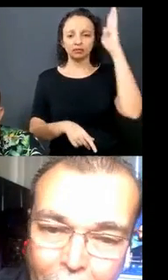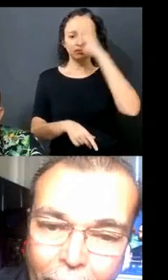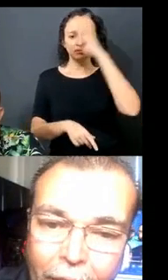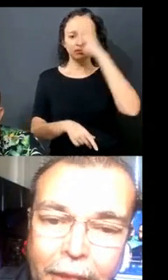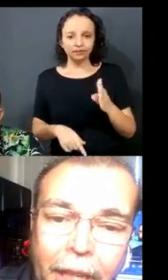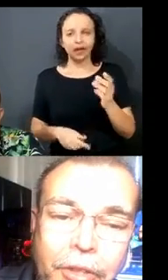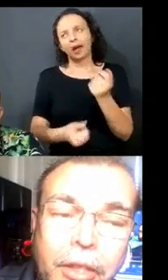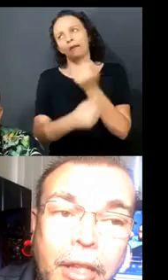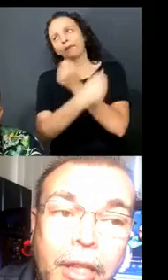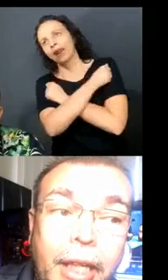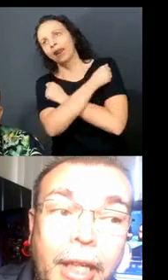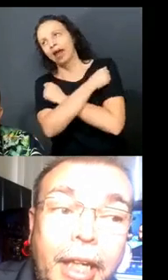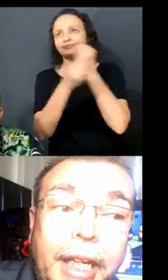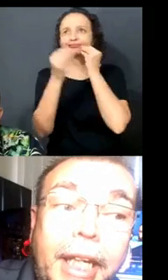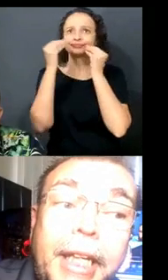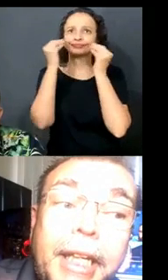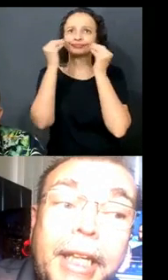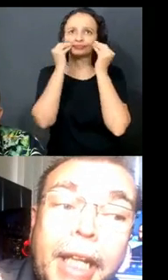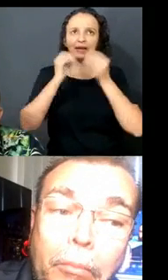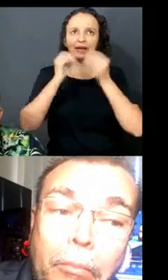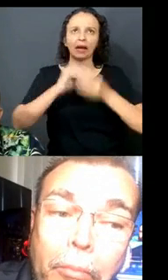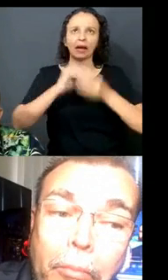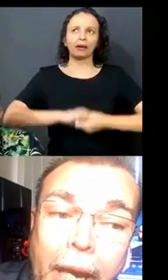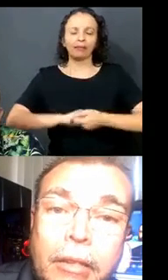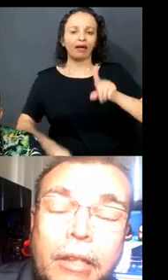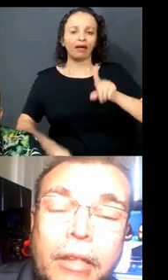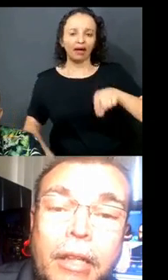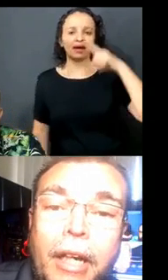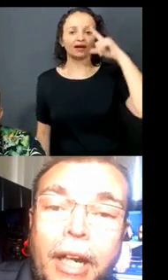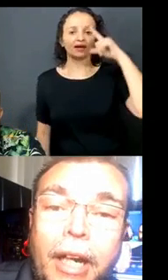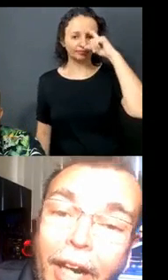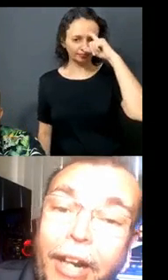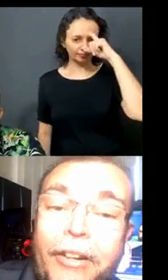terrível. Entende? E também,